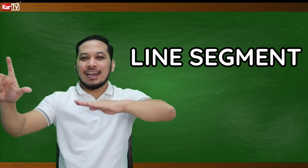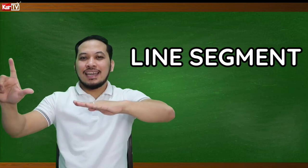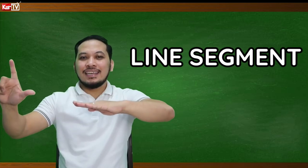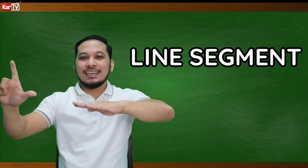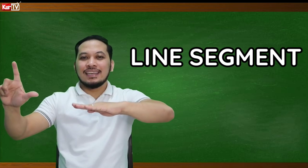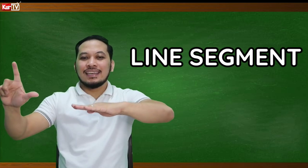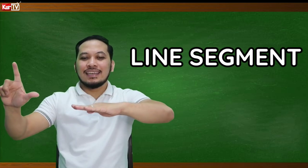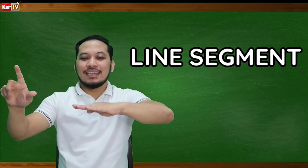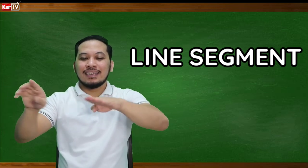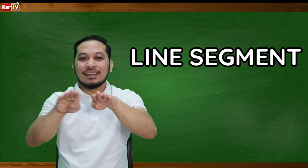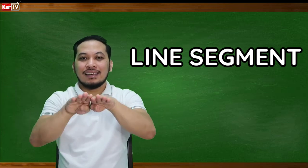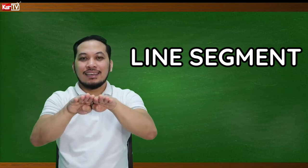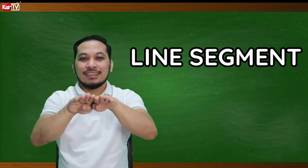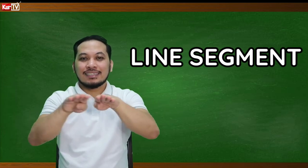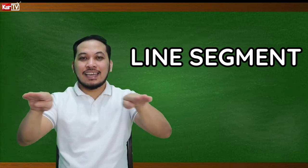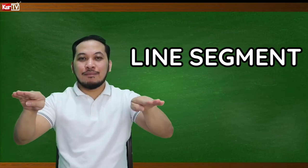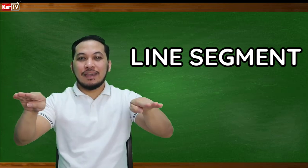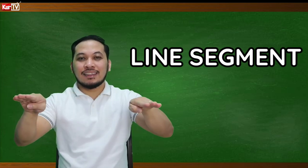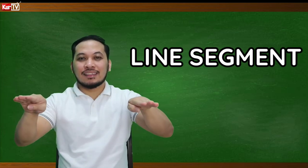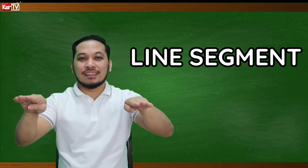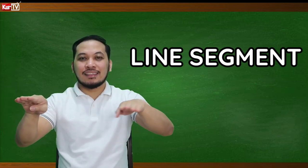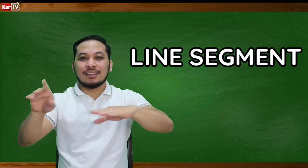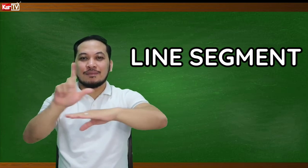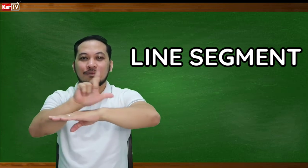Line segment.